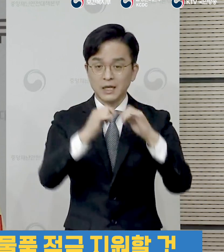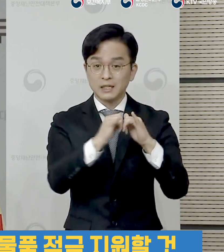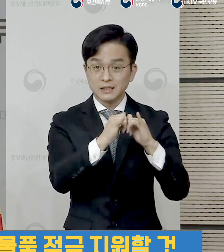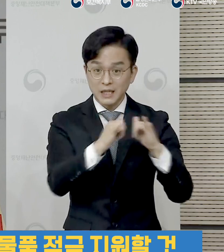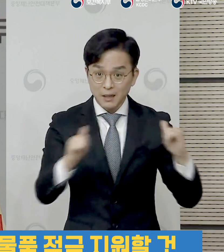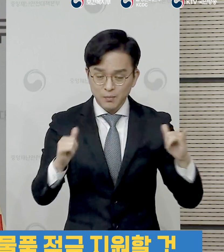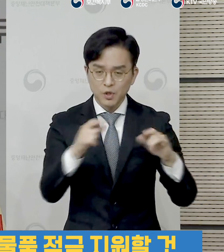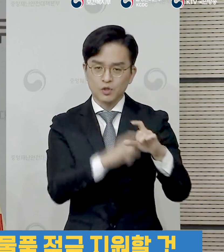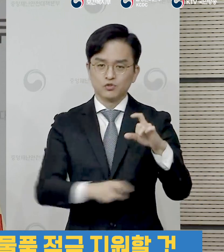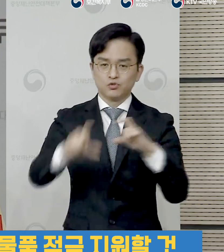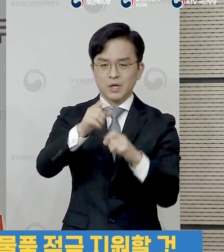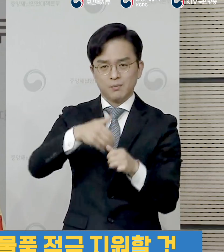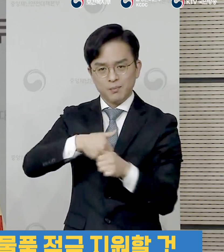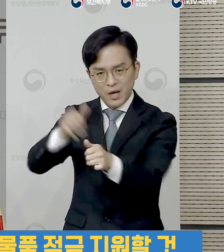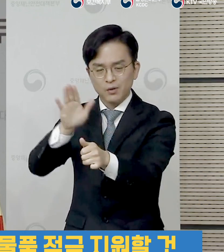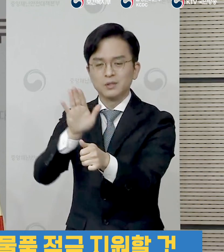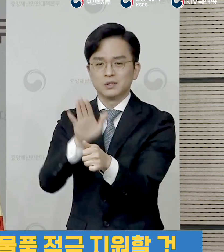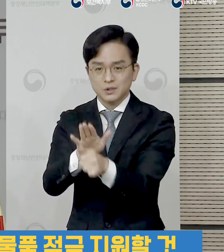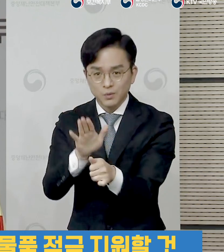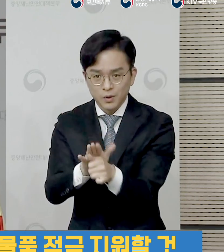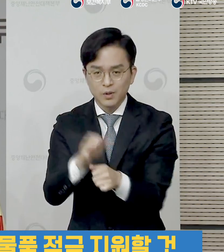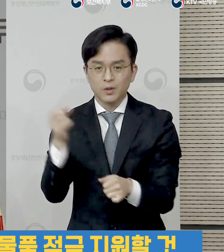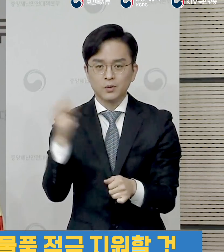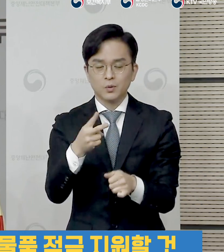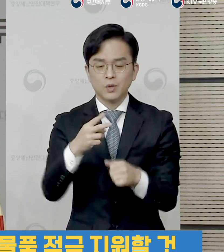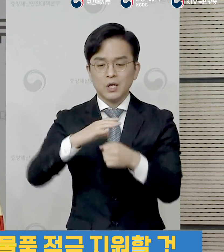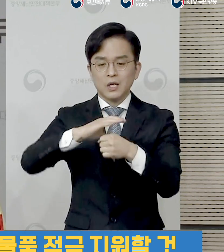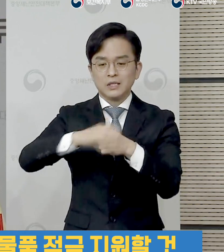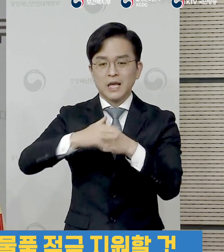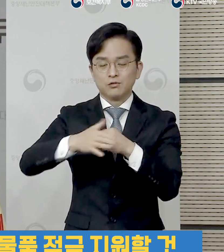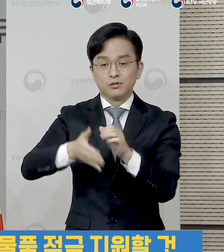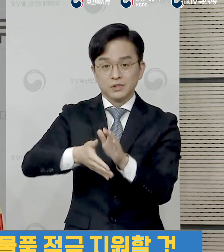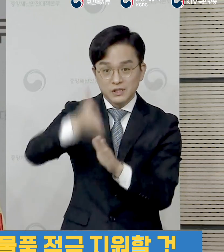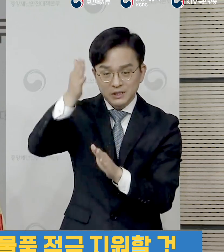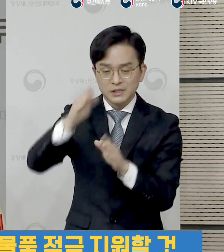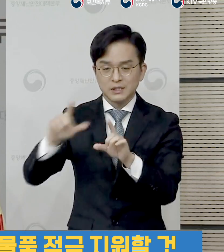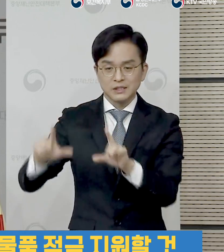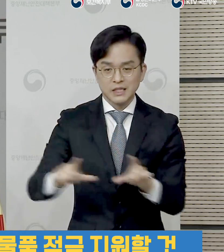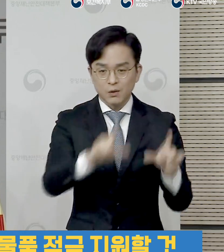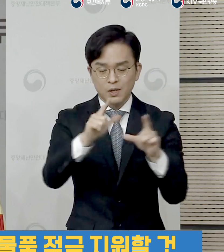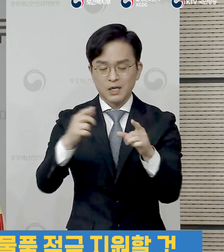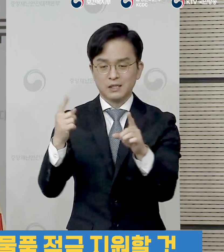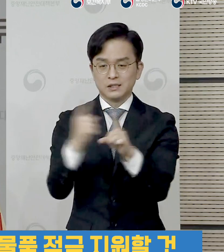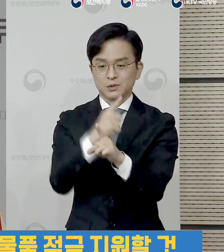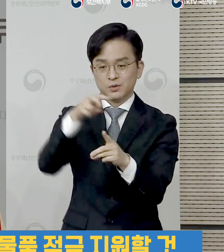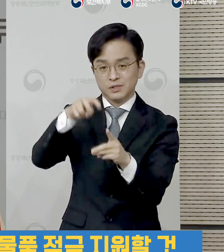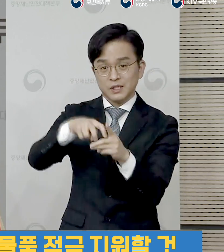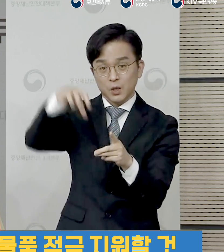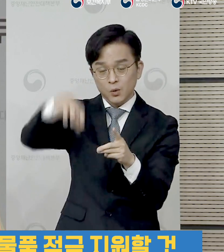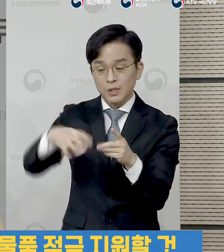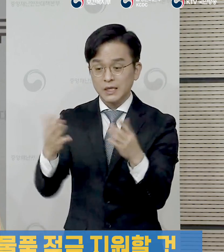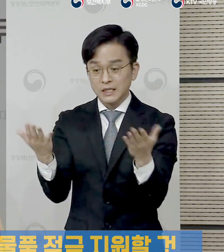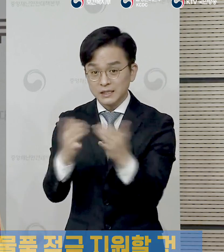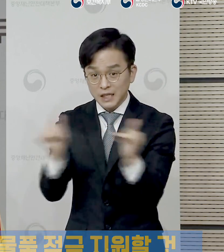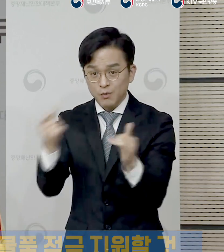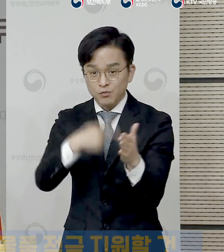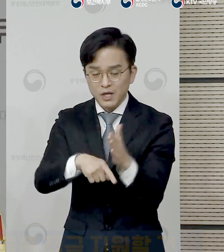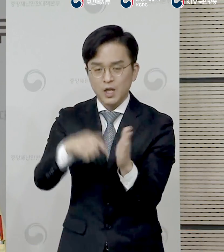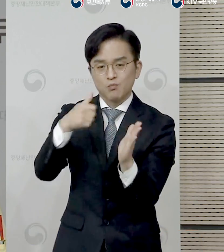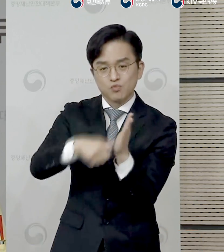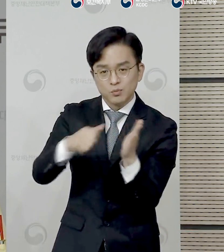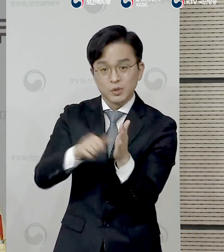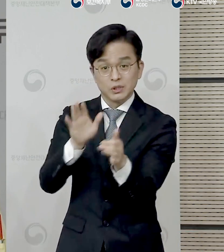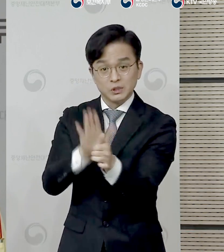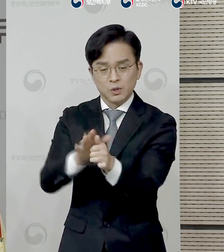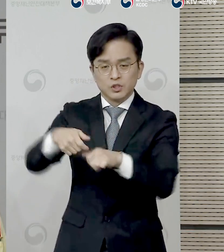인력과 대구시 생활치료센터 등에 근무할 여타 인력, 물품 등에 대해서도 적극 지원토록